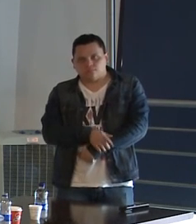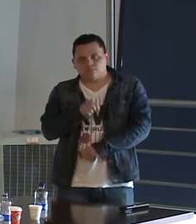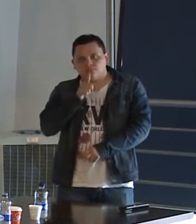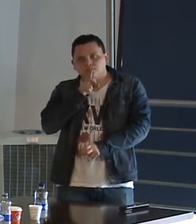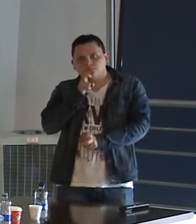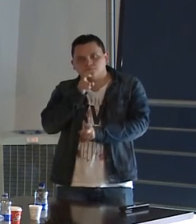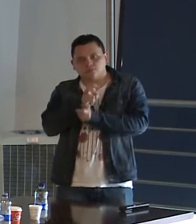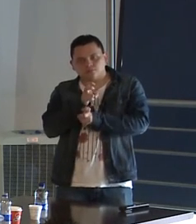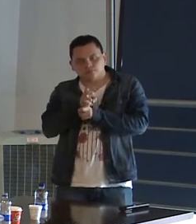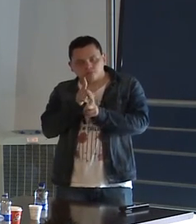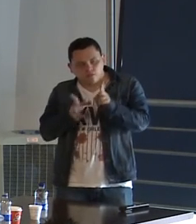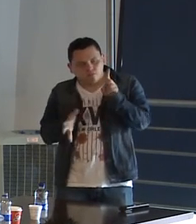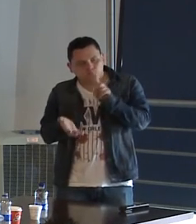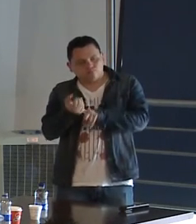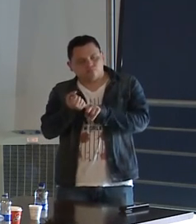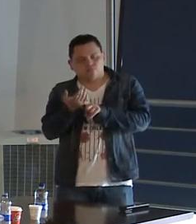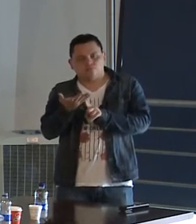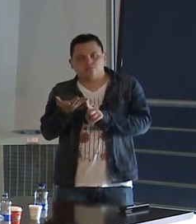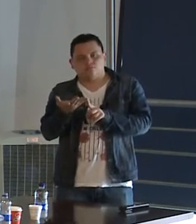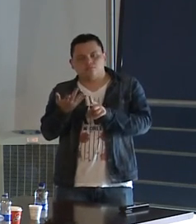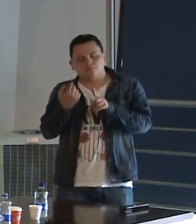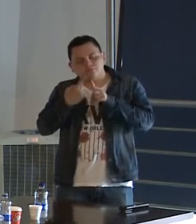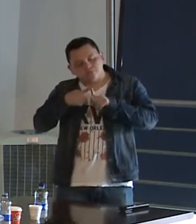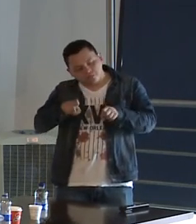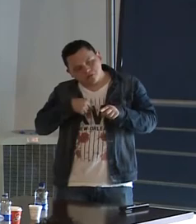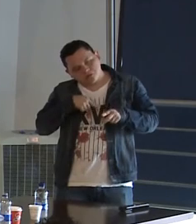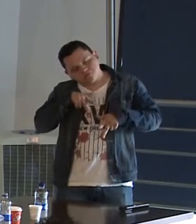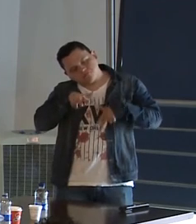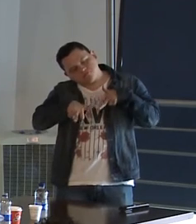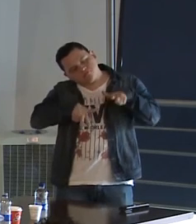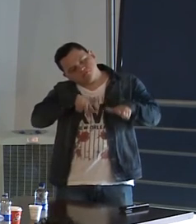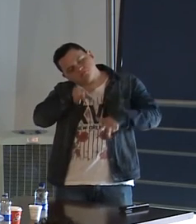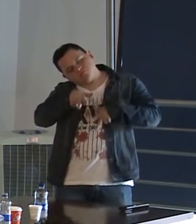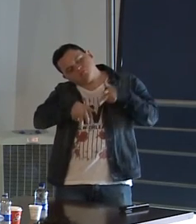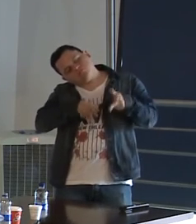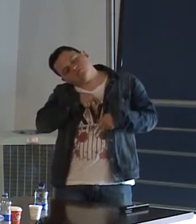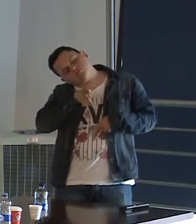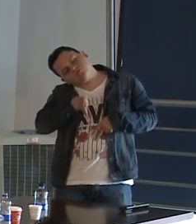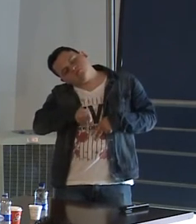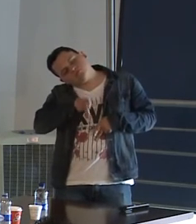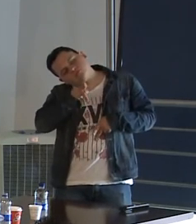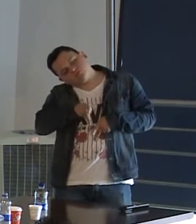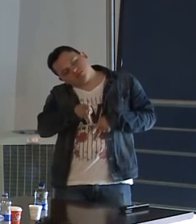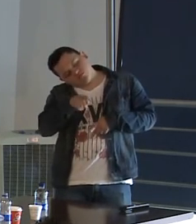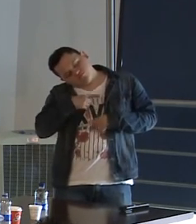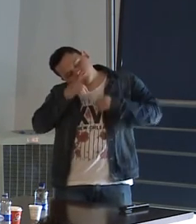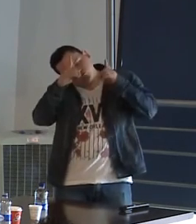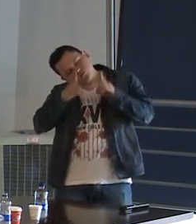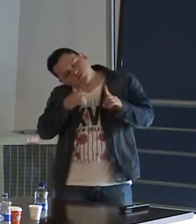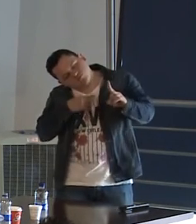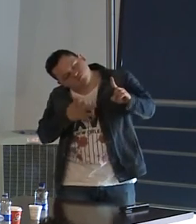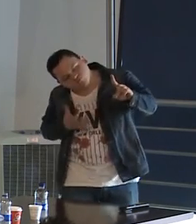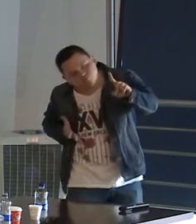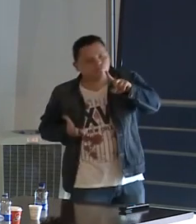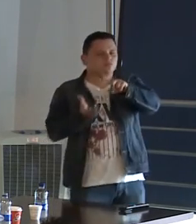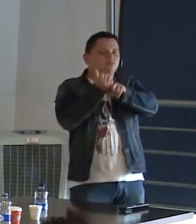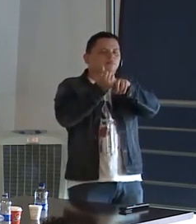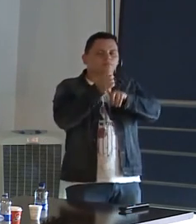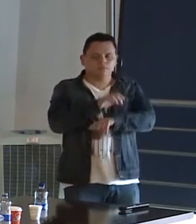difícil alcanzarlos, pero caminamos con decisión a su encuentro.